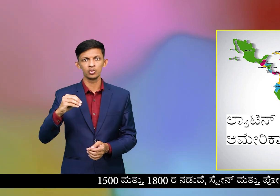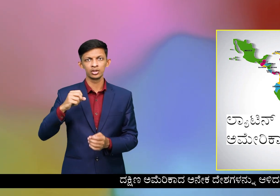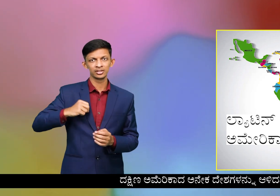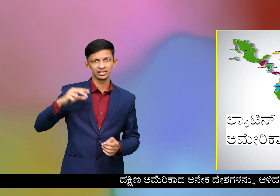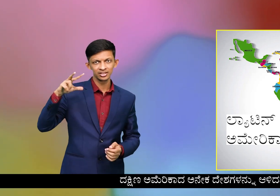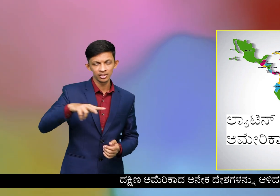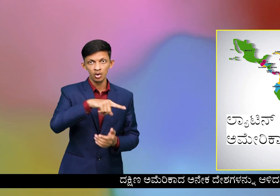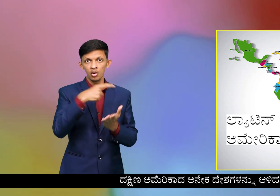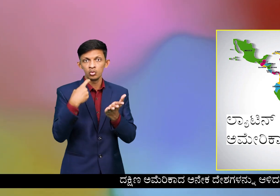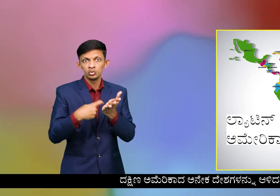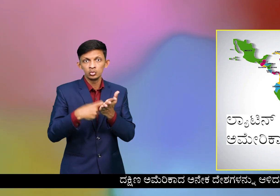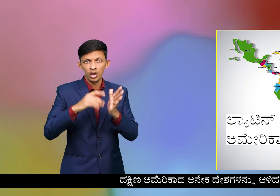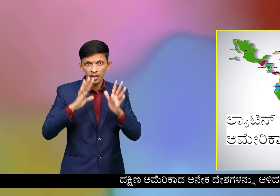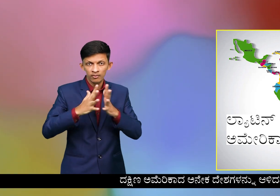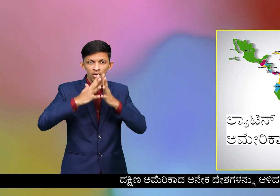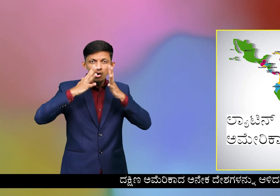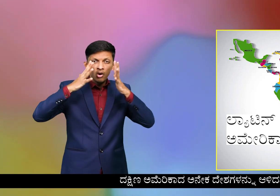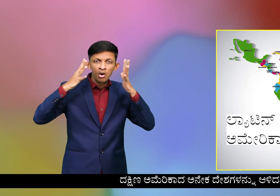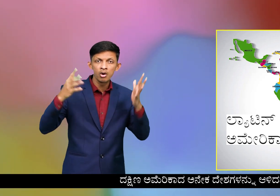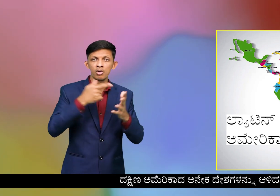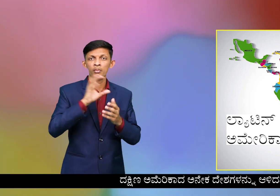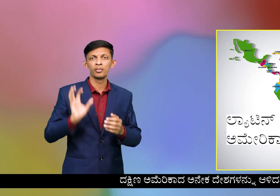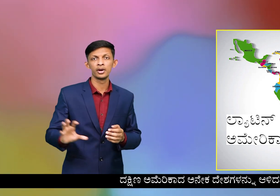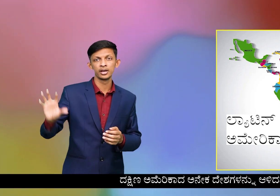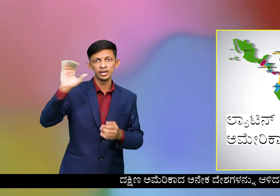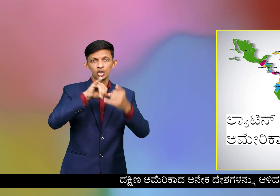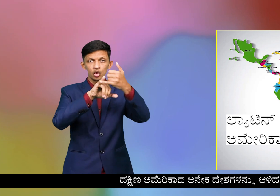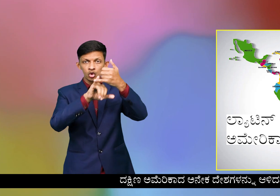ದಕ್ಷಿಣ ಅಮೆರಿಕಾದ ಅನೇಕ ದೇಶಗಳನ್ನು ಆಳಿದವು.